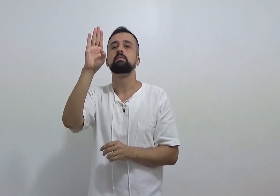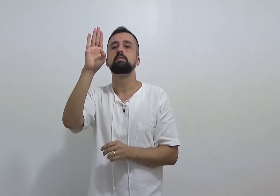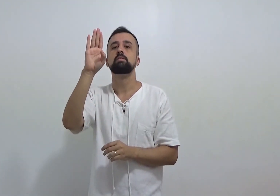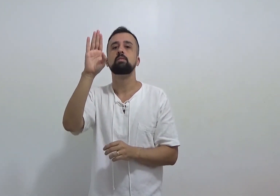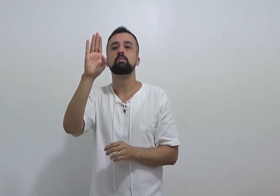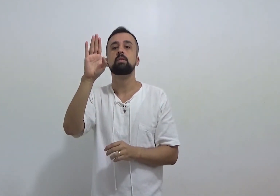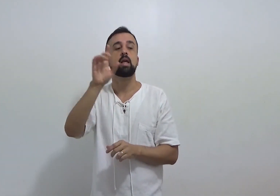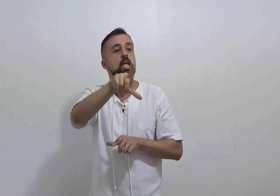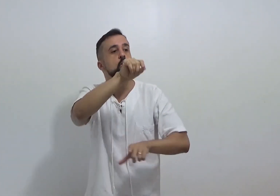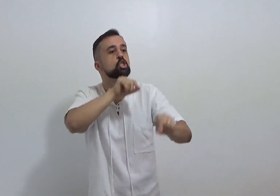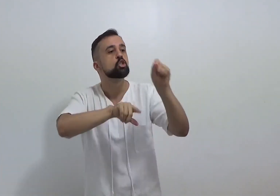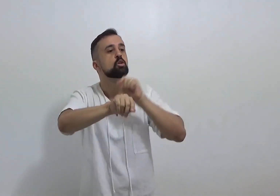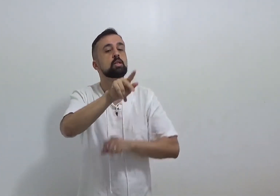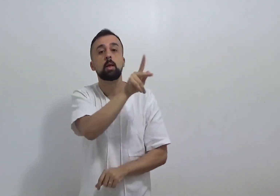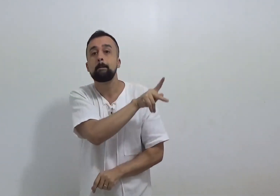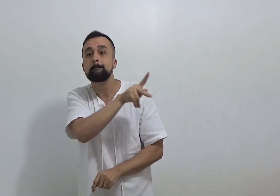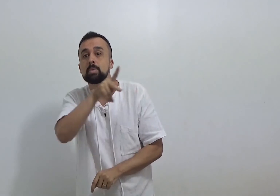da interculturalidade,